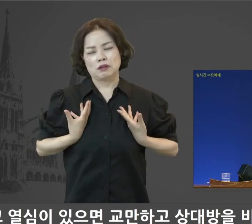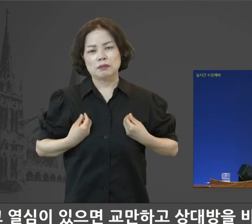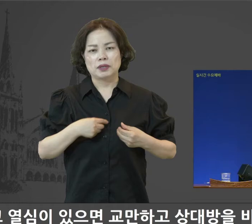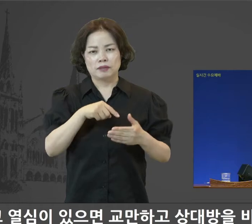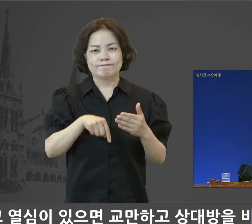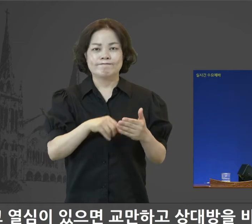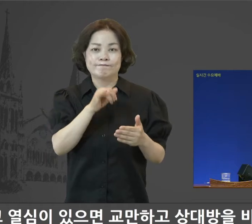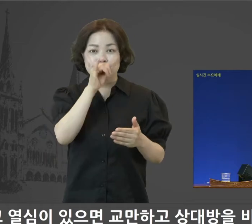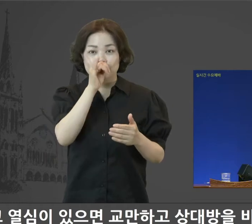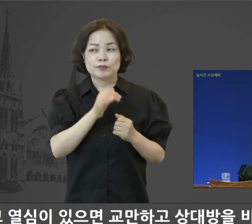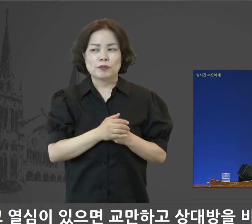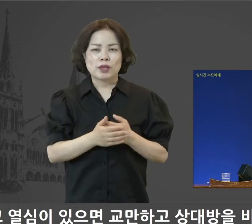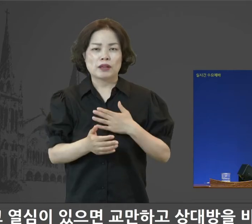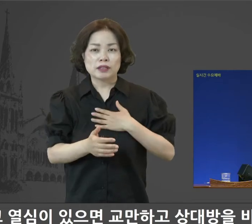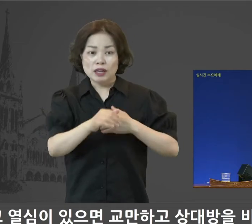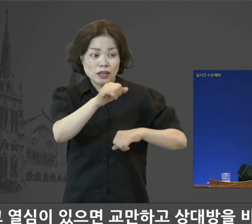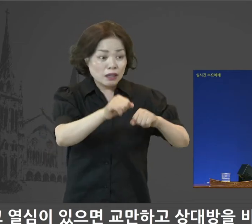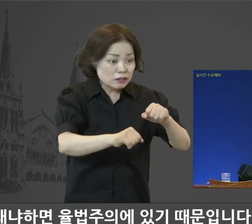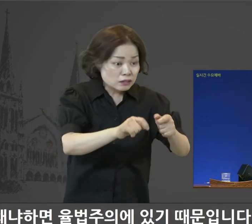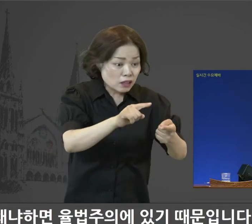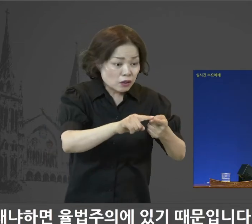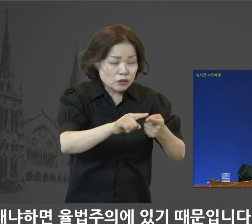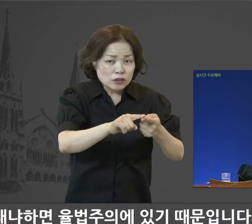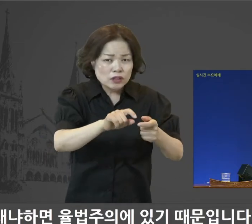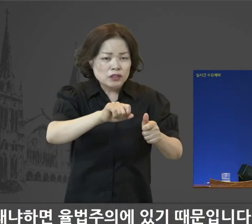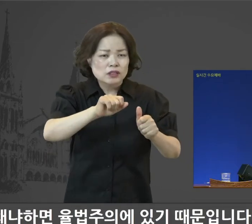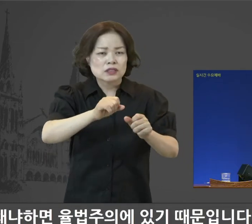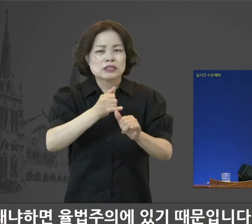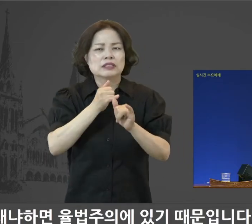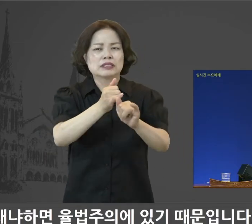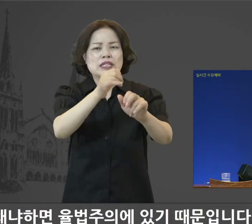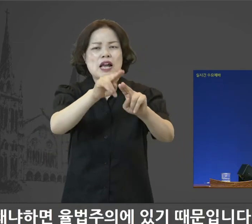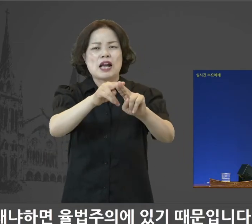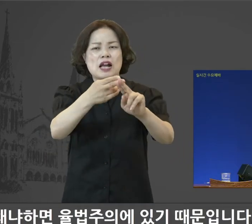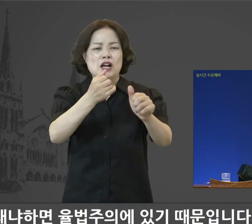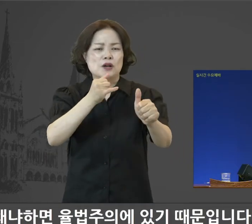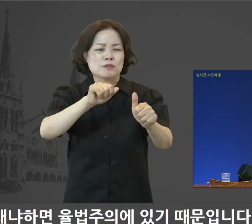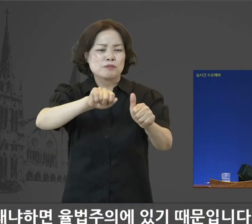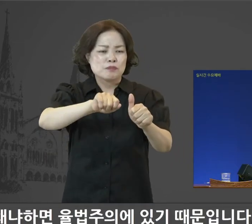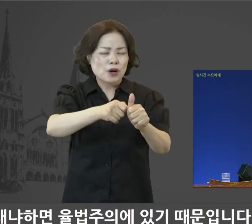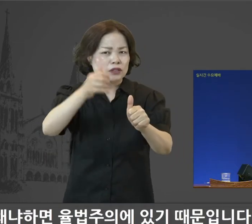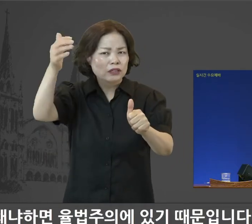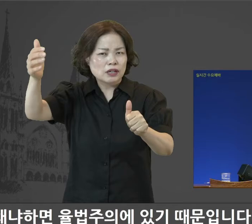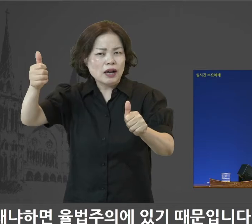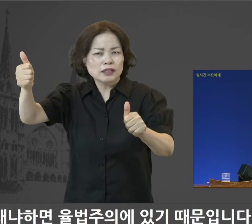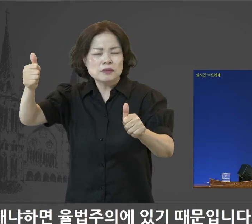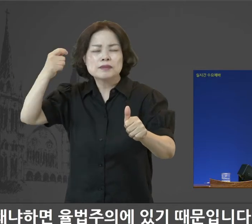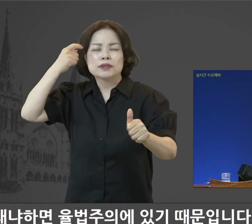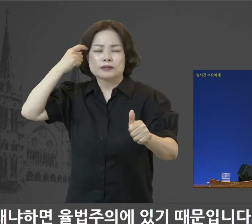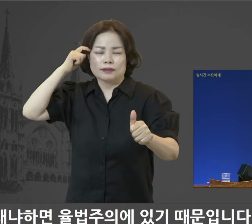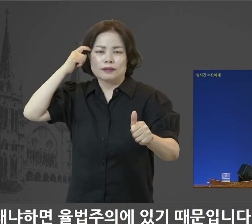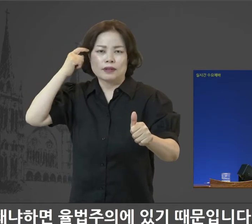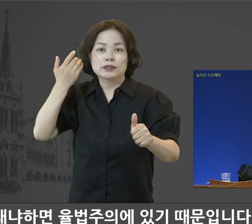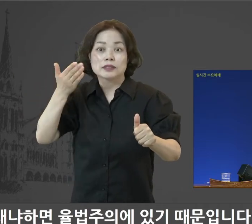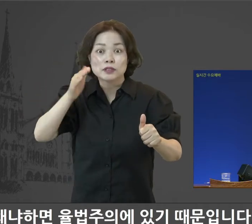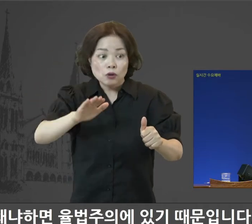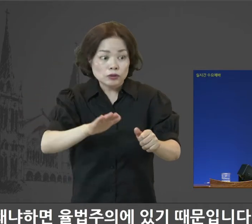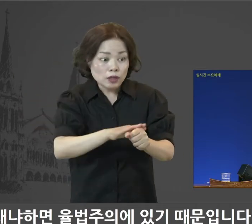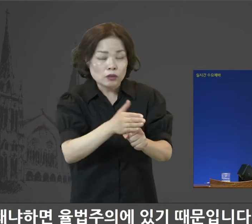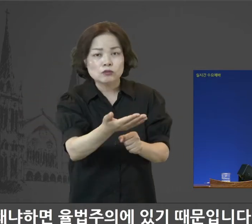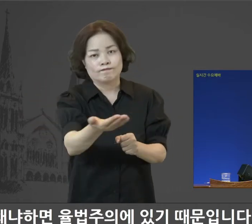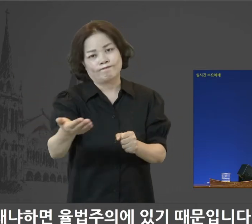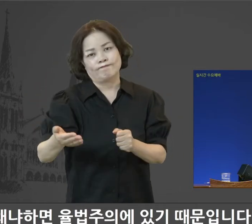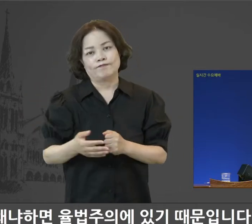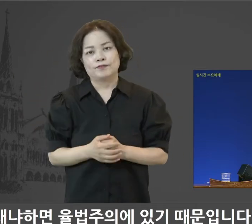갑니다. 나의 행위를 따라 상벌을 주시는 두려운 하나님만을 생각하게 하는 것이죠. 그러나 사랑하는